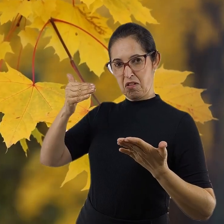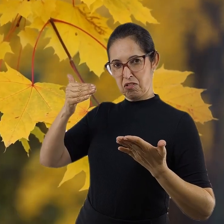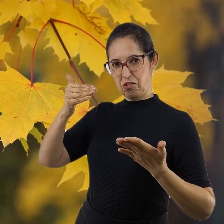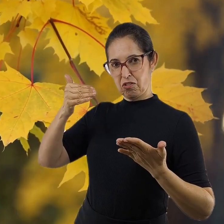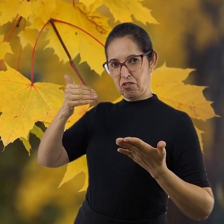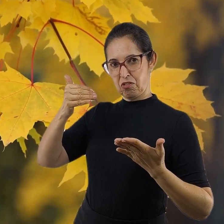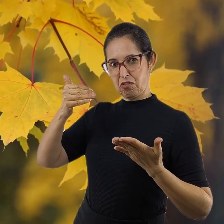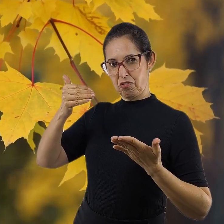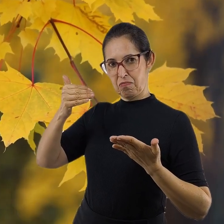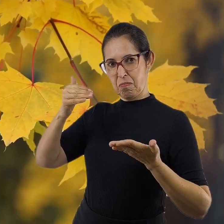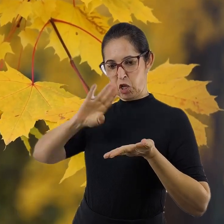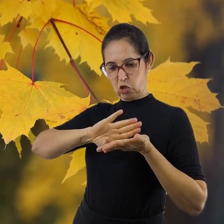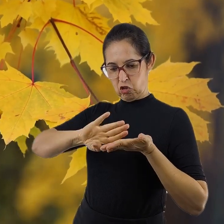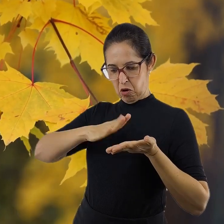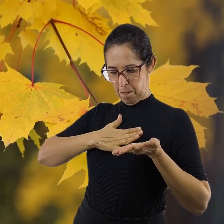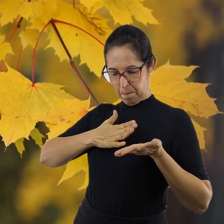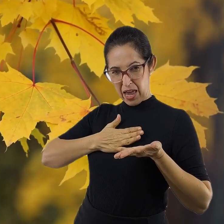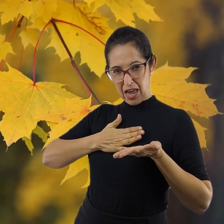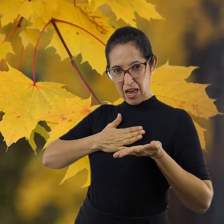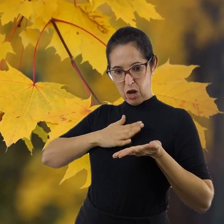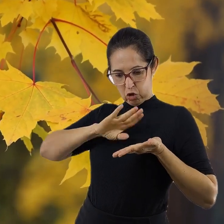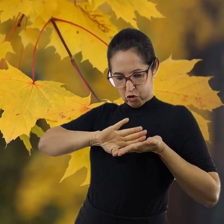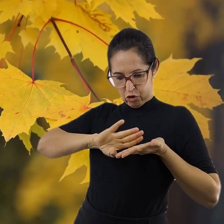Aliás, ele deu tudo que ele tinha.